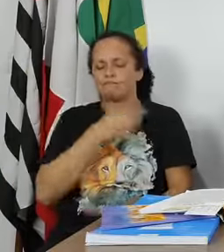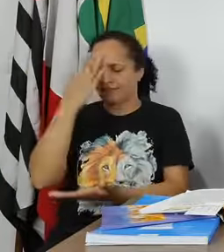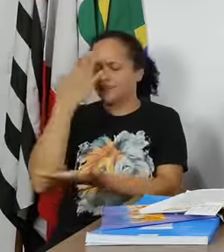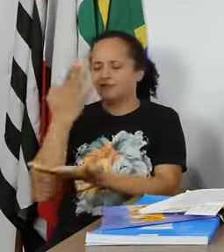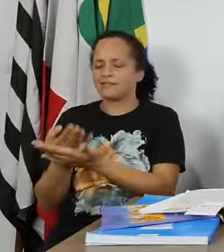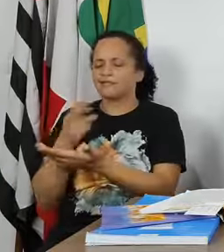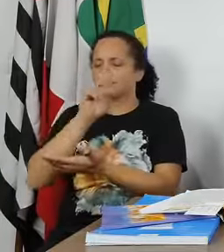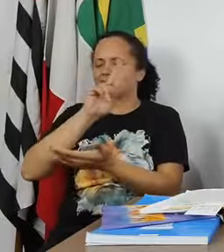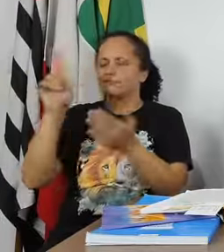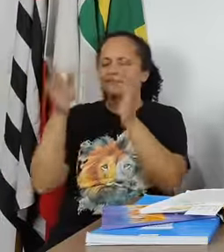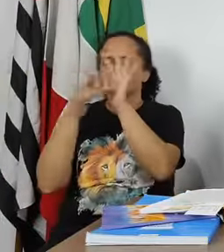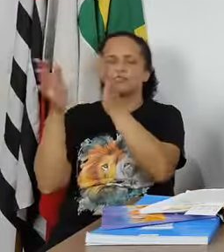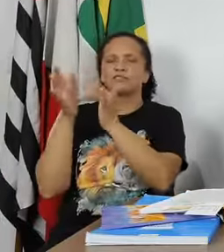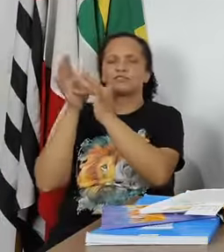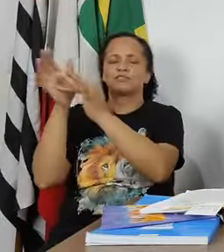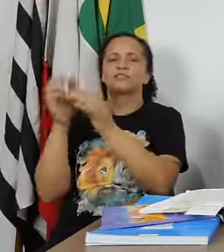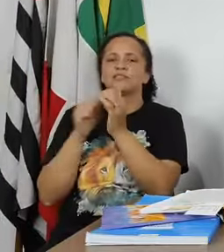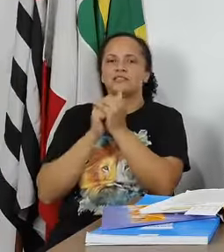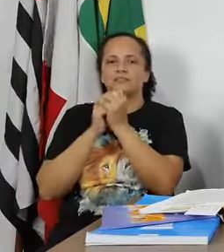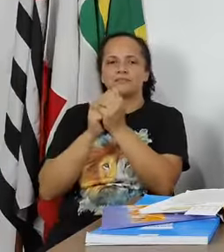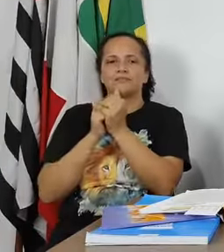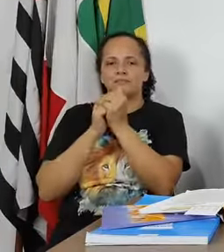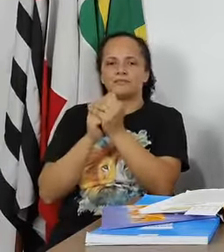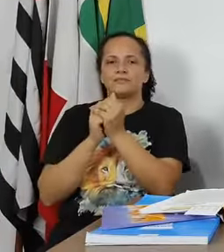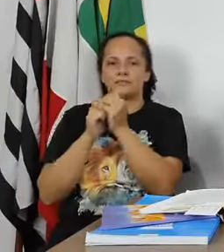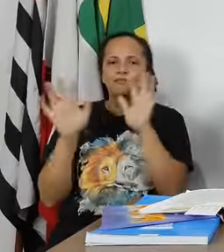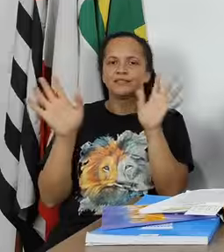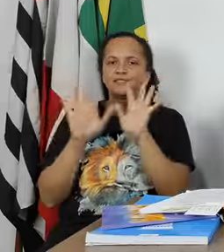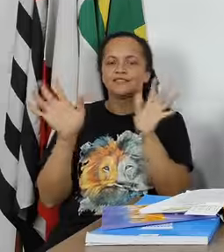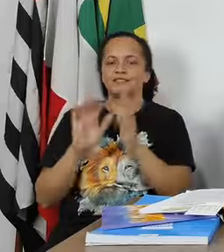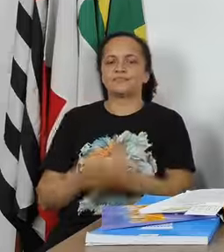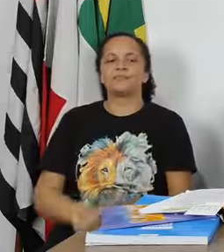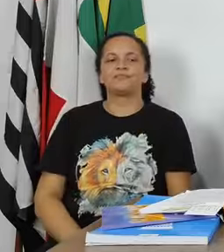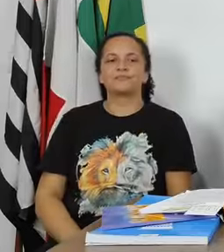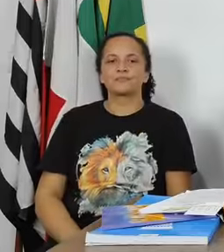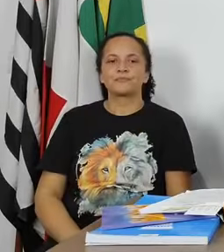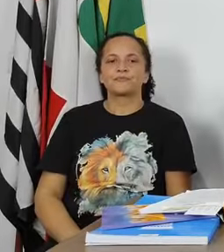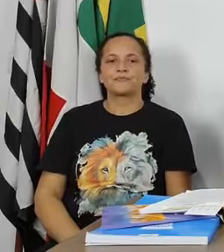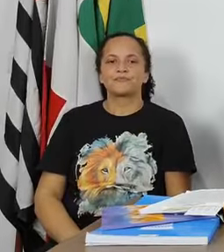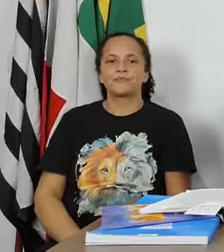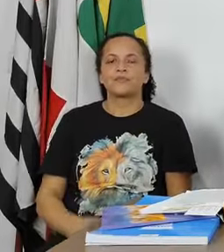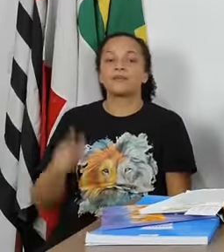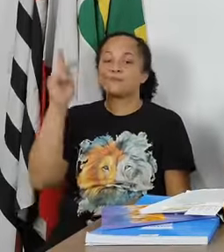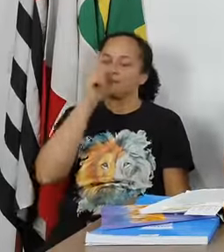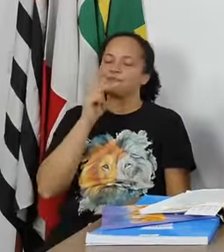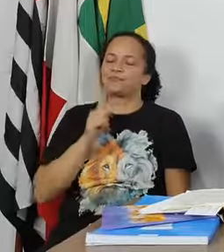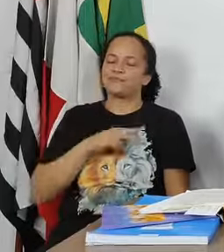nome de Jesus. Amém, amém. Adeus. Irmãos, fica